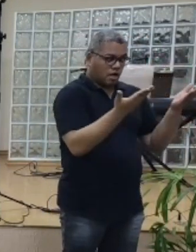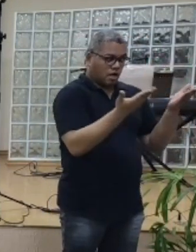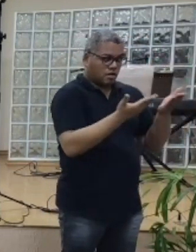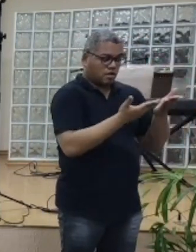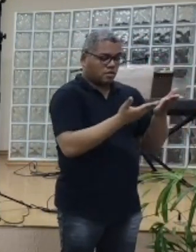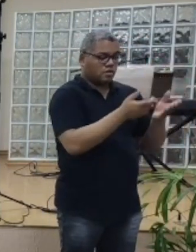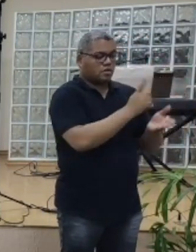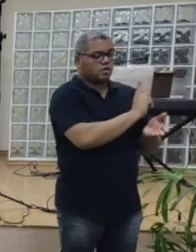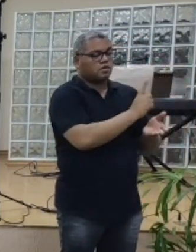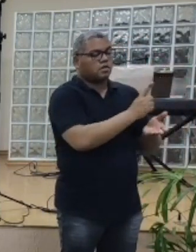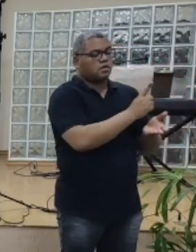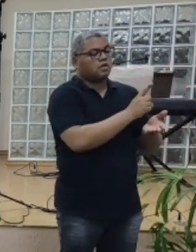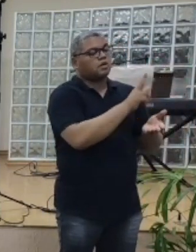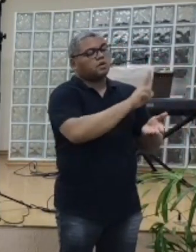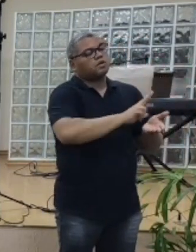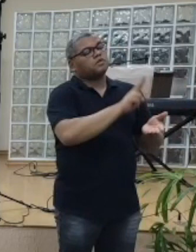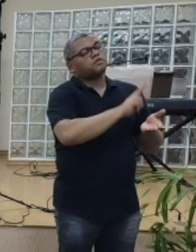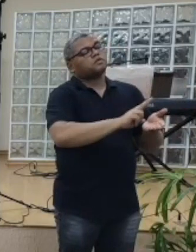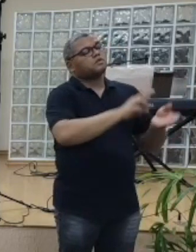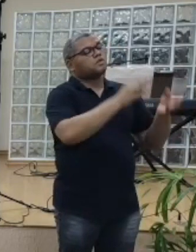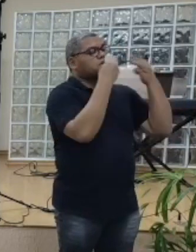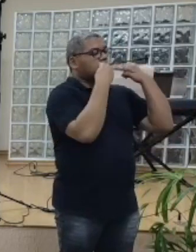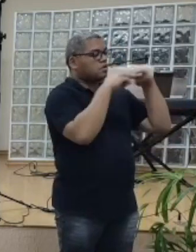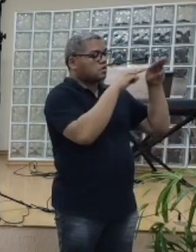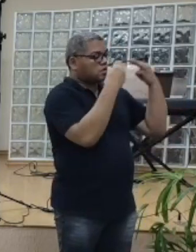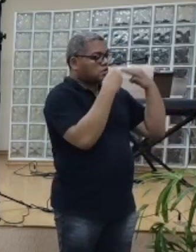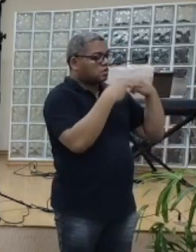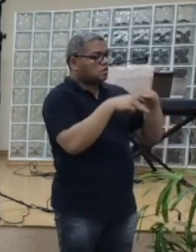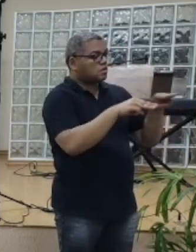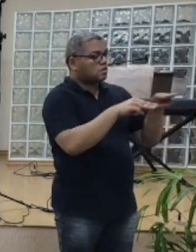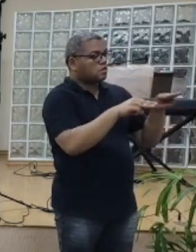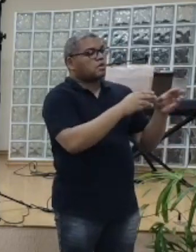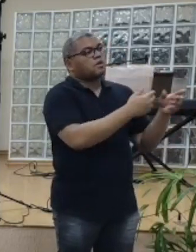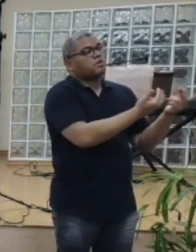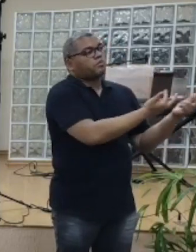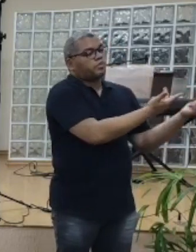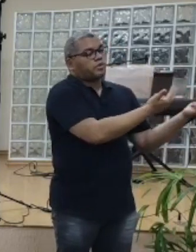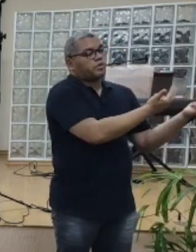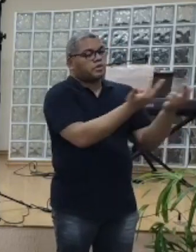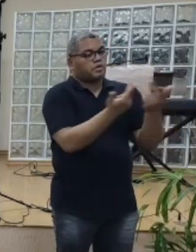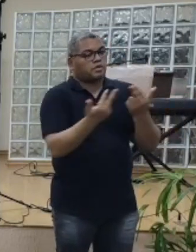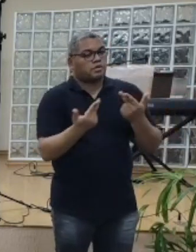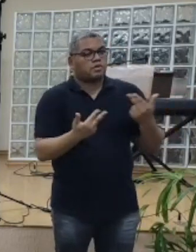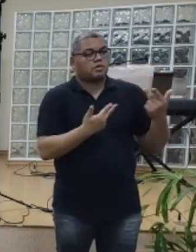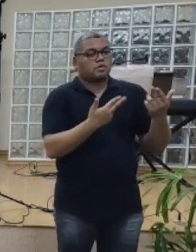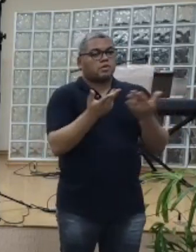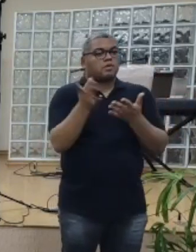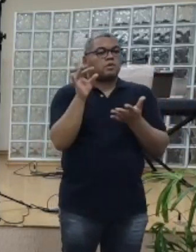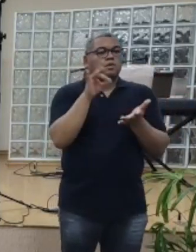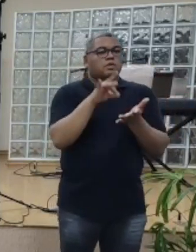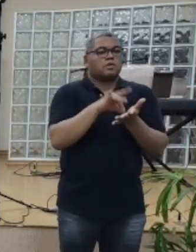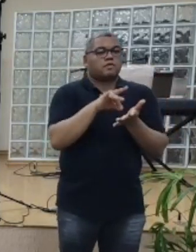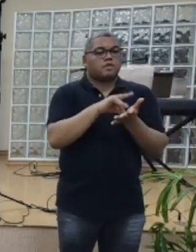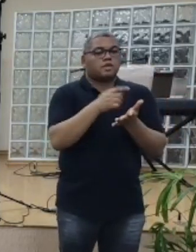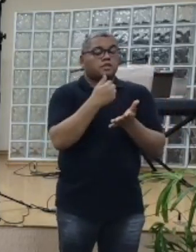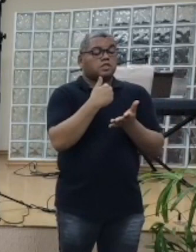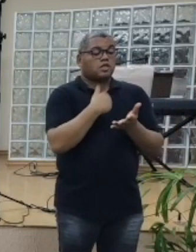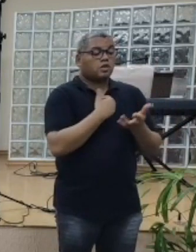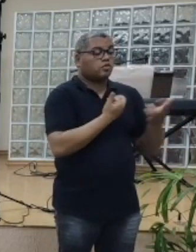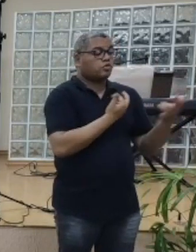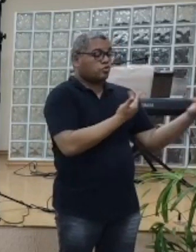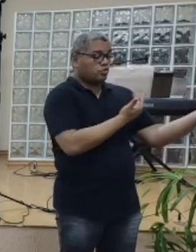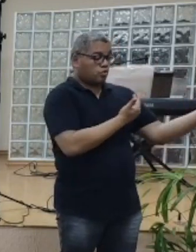usar aqui uma mensagem mais igual. Na verdade, eu sou igual a vocês.